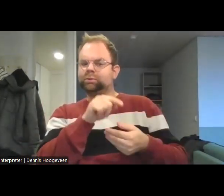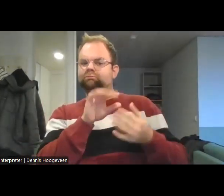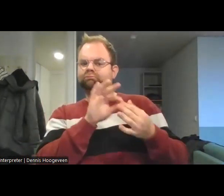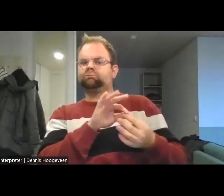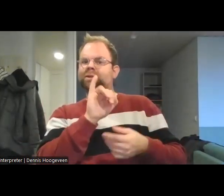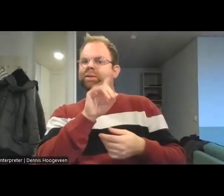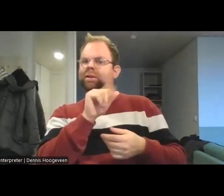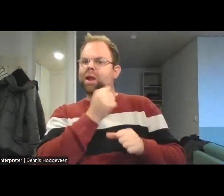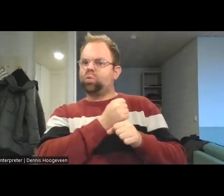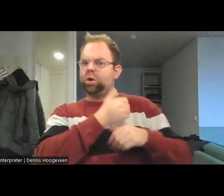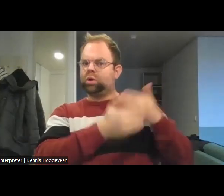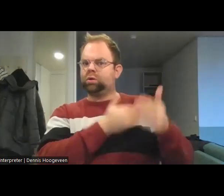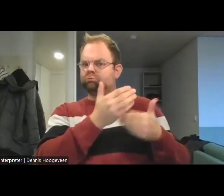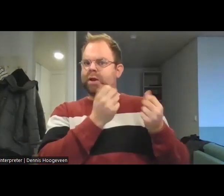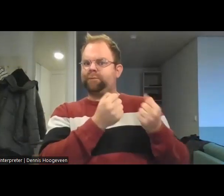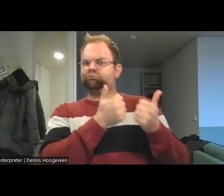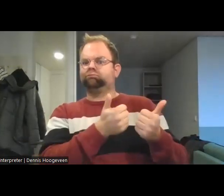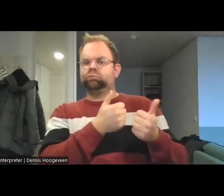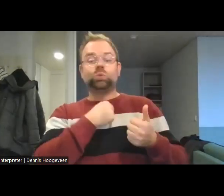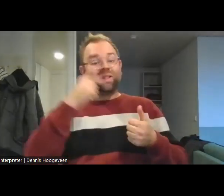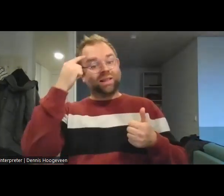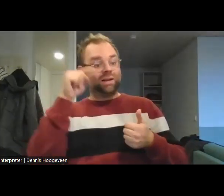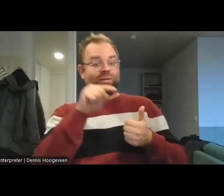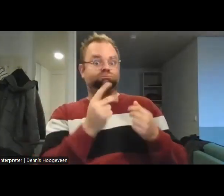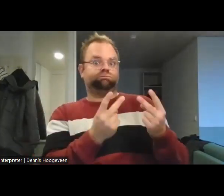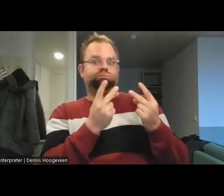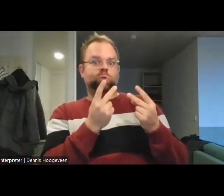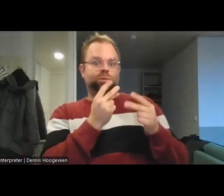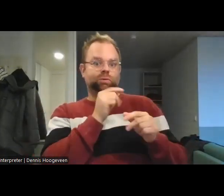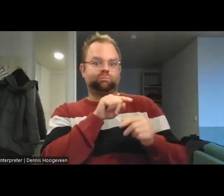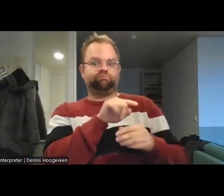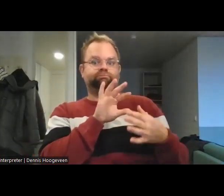domaine vital que nous devons prendre en considération et nous